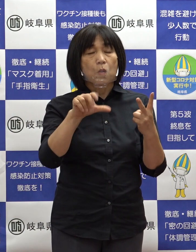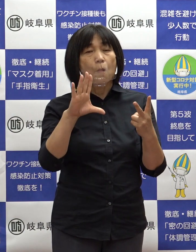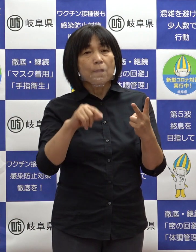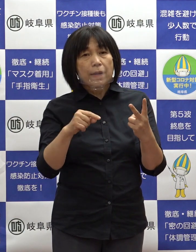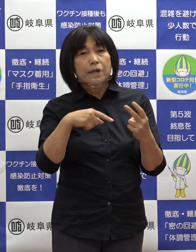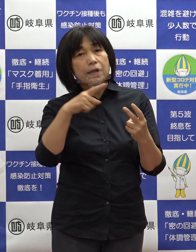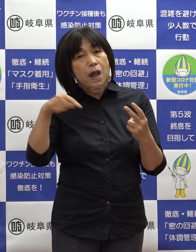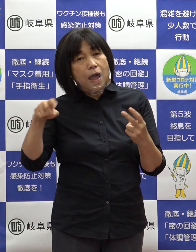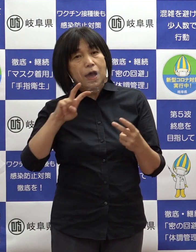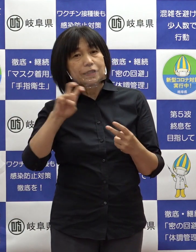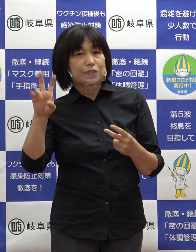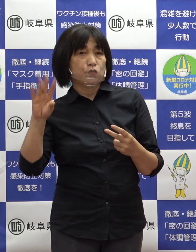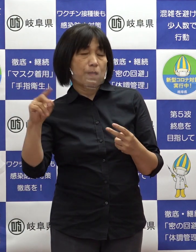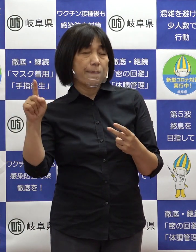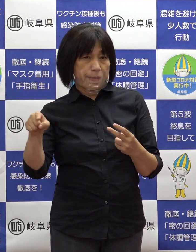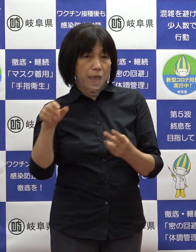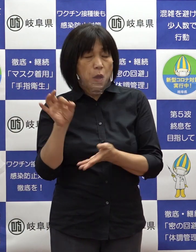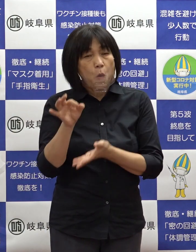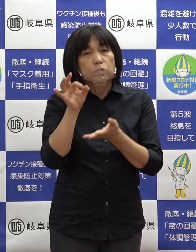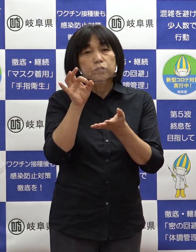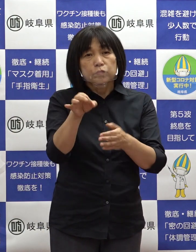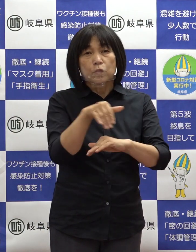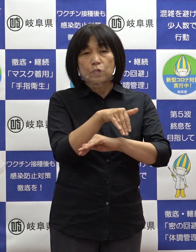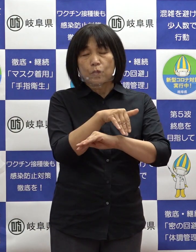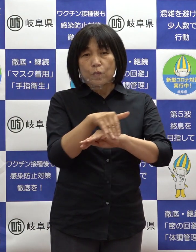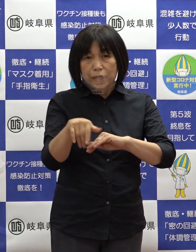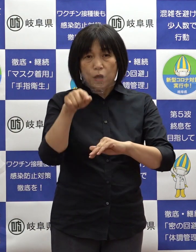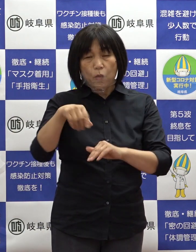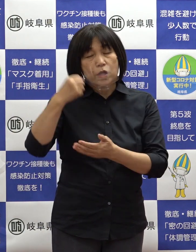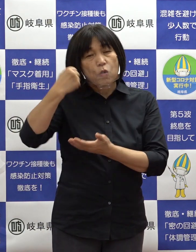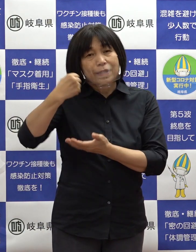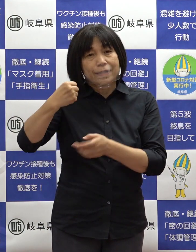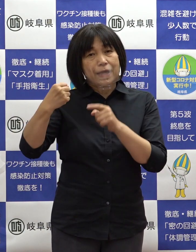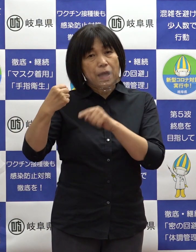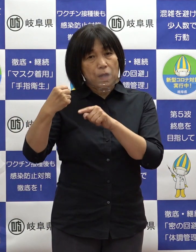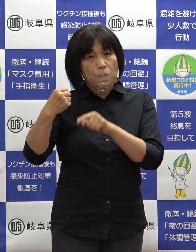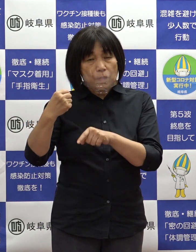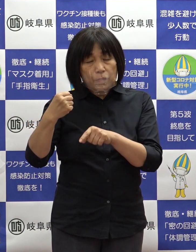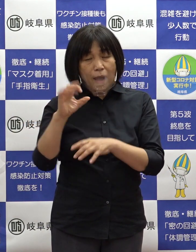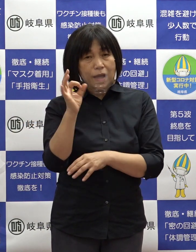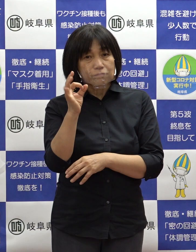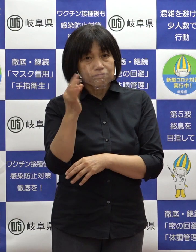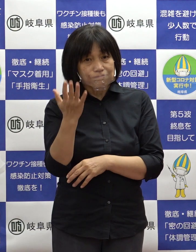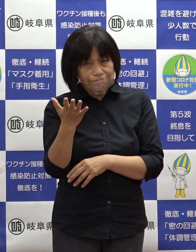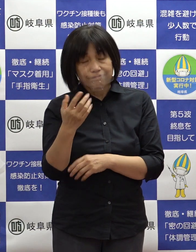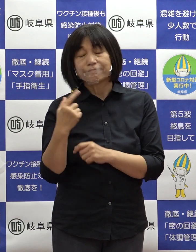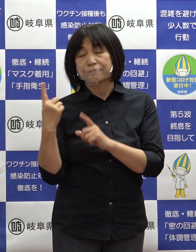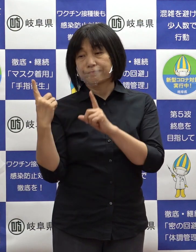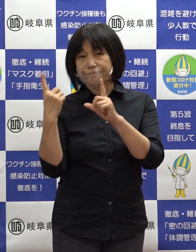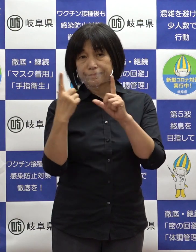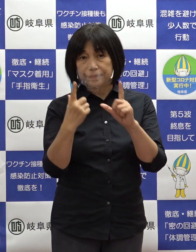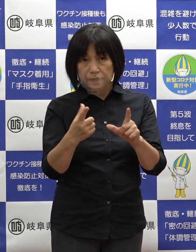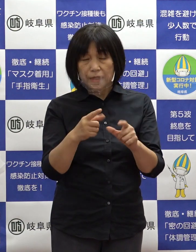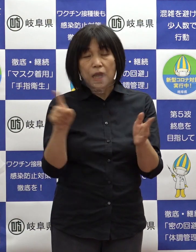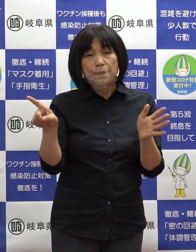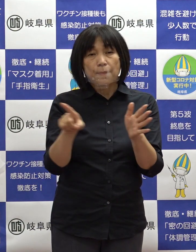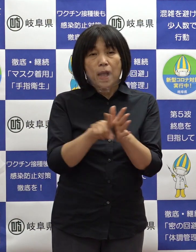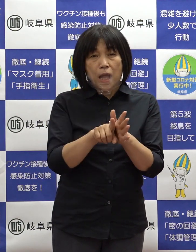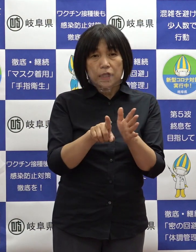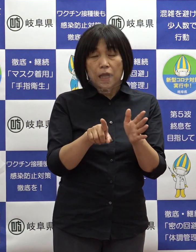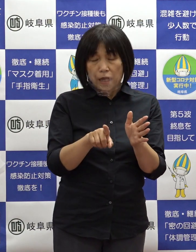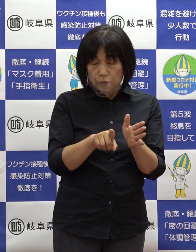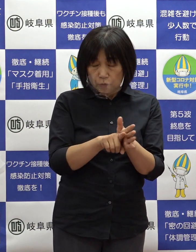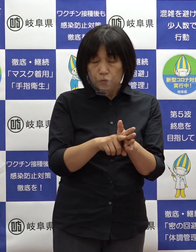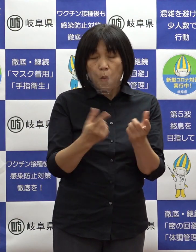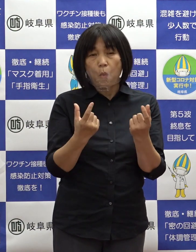給しますとありますが、はい、財源はいくらぐらいなんですか。 これ基本的に今までと同じような仕組みで配